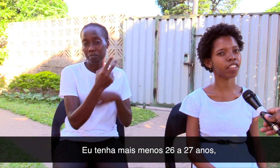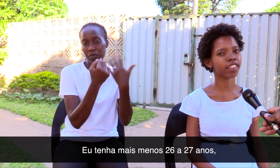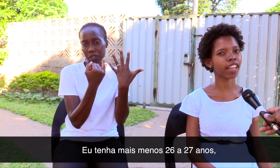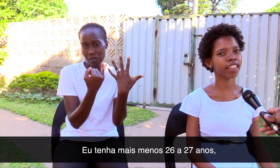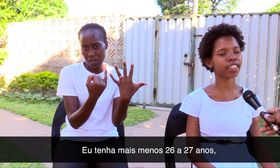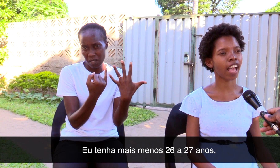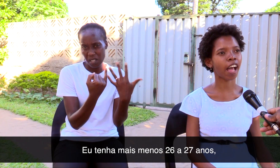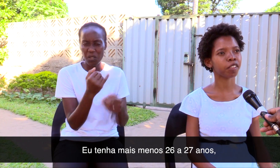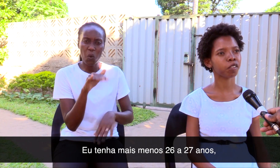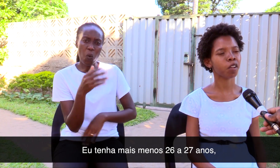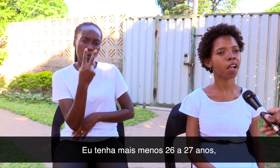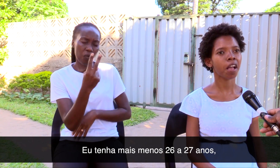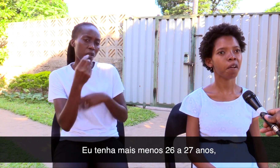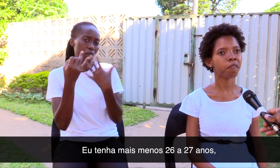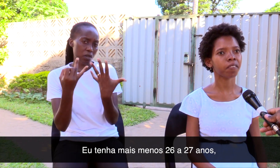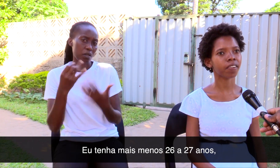26, 27 anos.